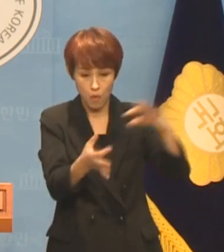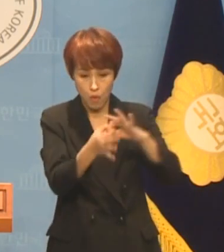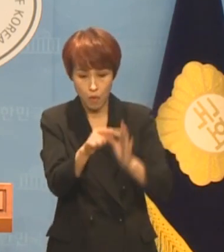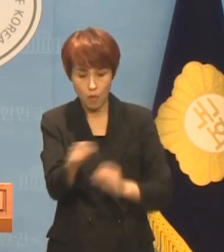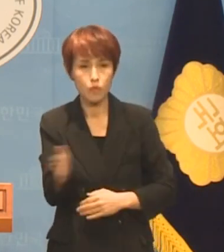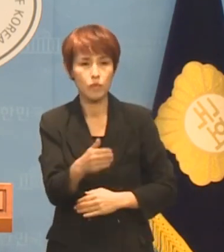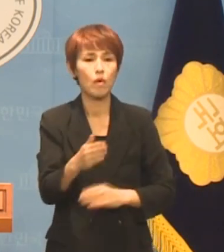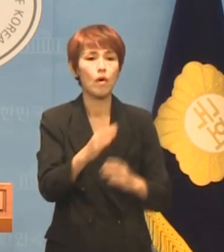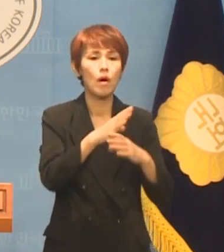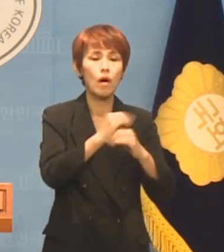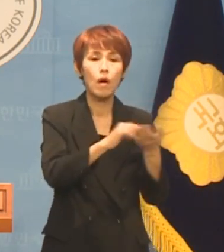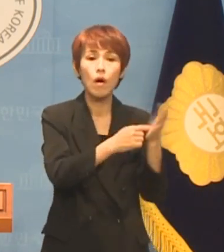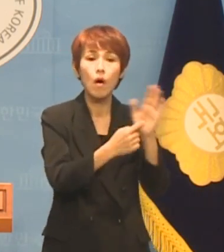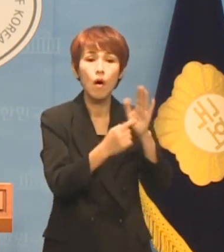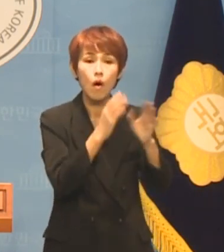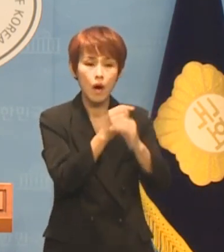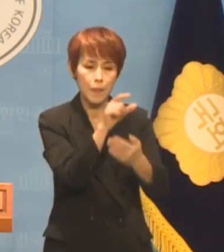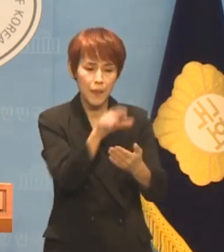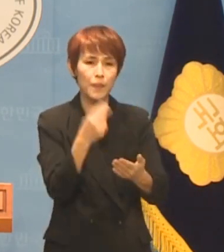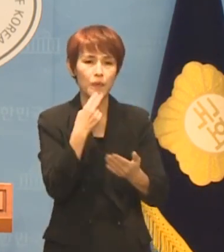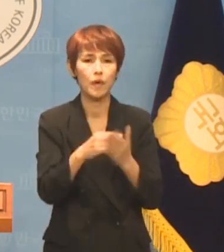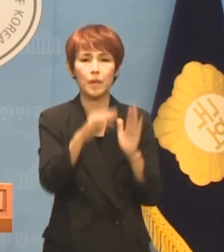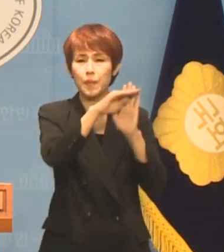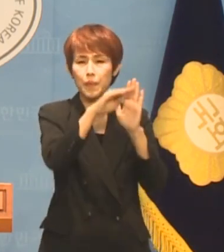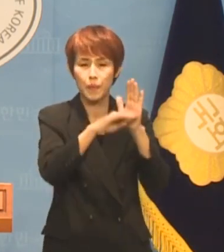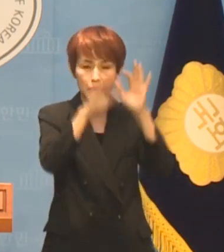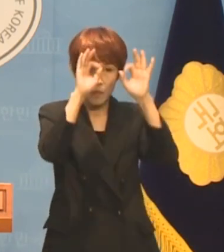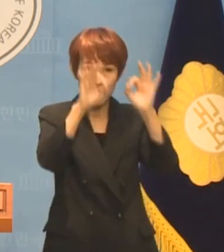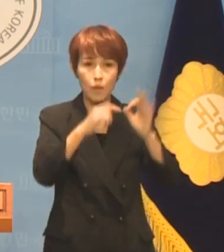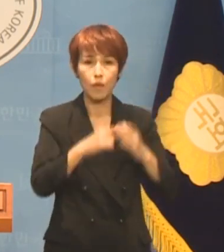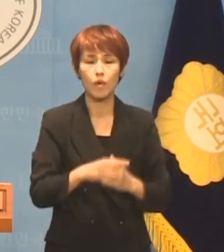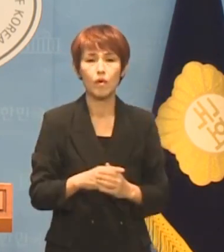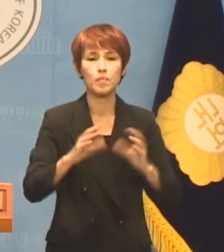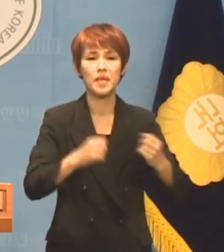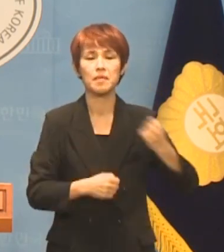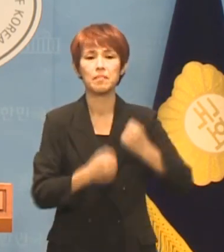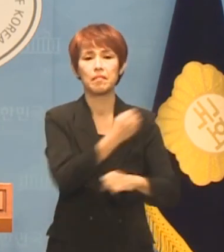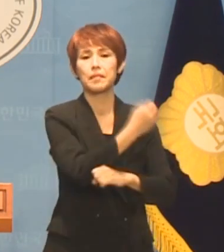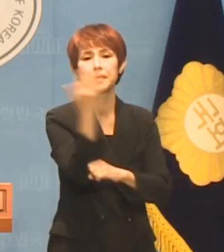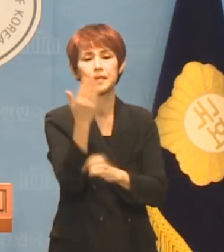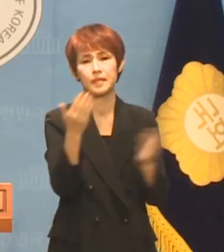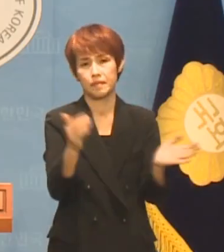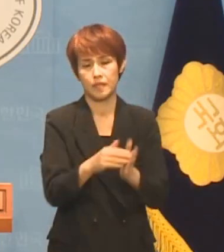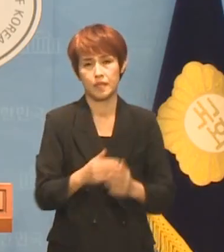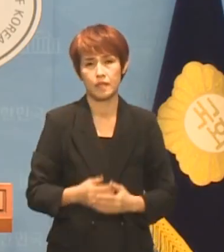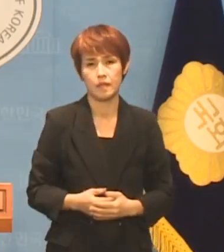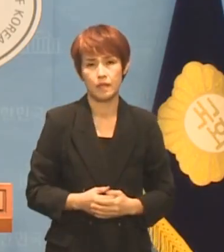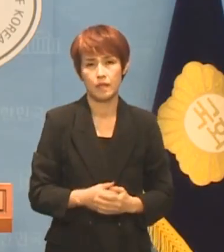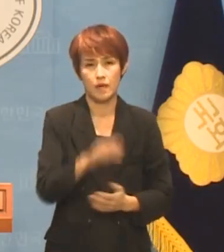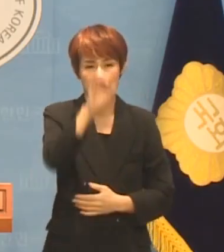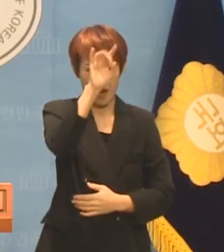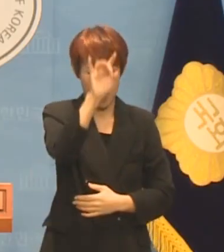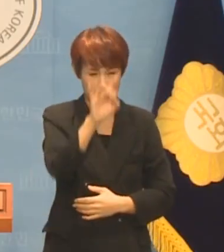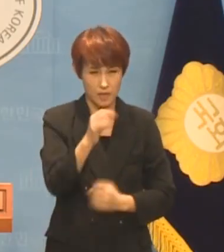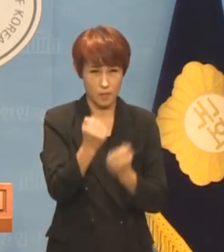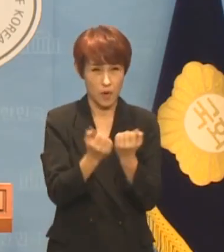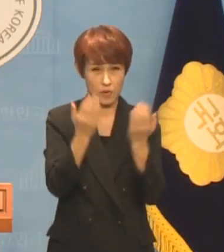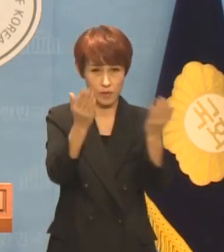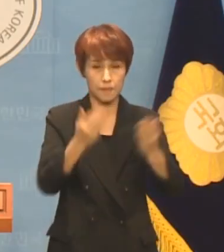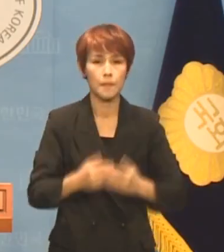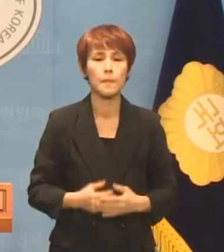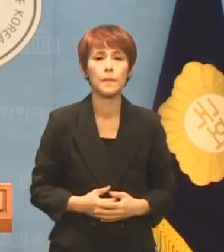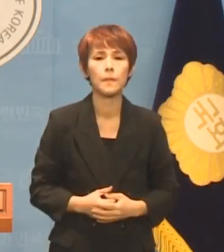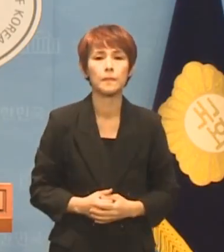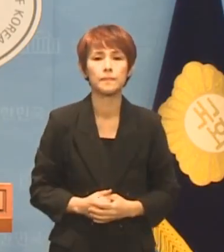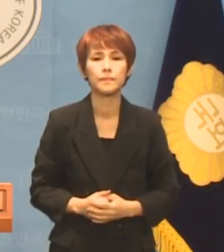날짜 없습니다. 이렇게 쭉 늘어놓고 국민의힘이 어제 보도자료를 뿌렸습니다. 하나하나 말씀을 드리겠습니다.